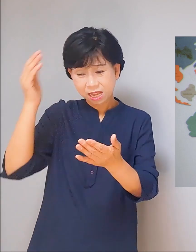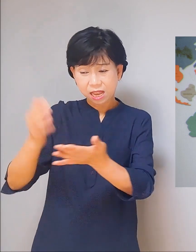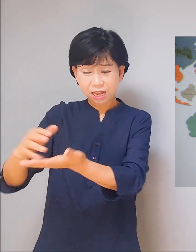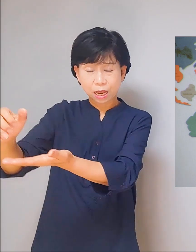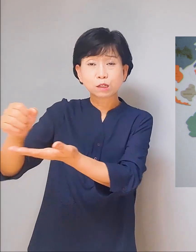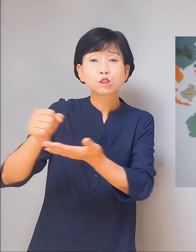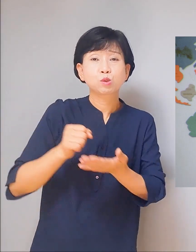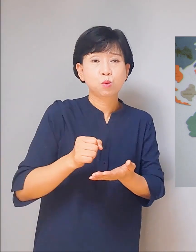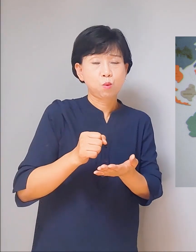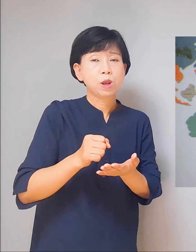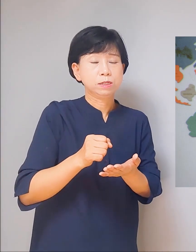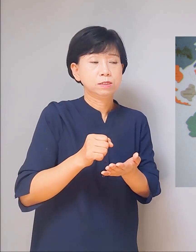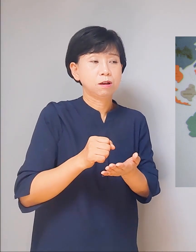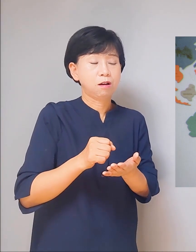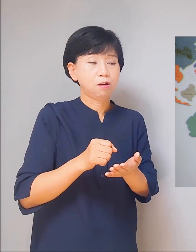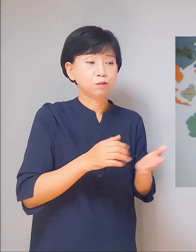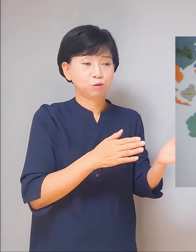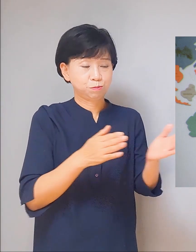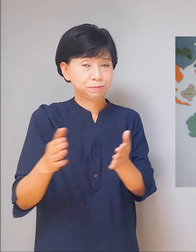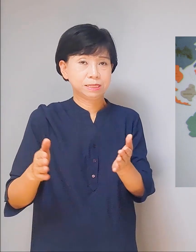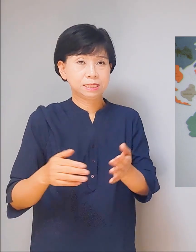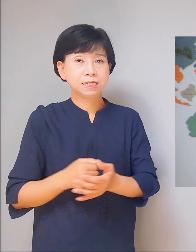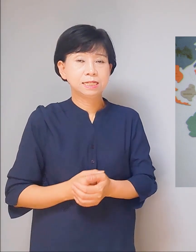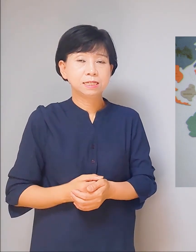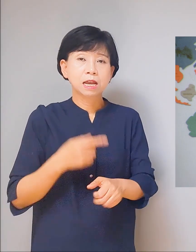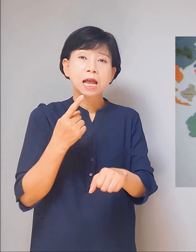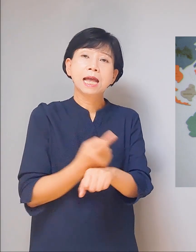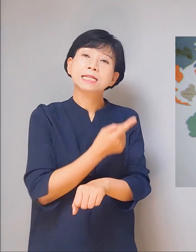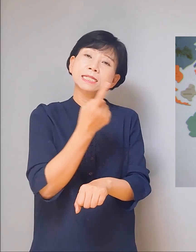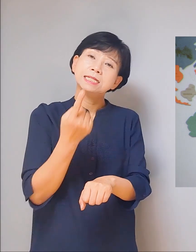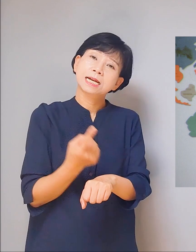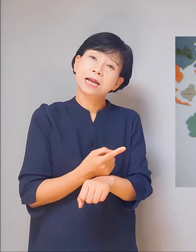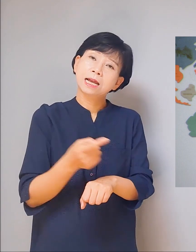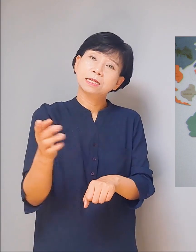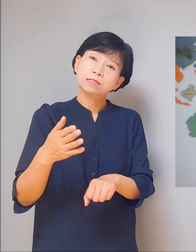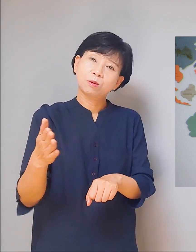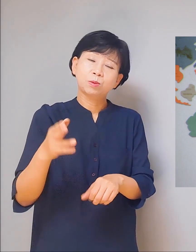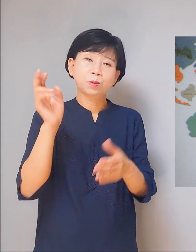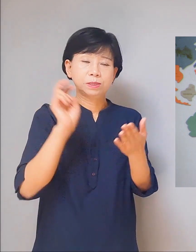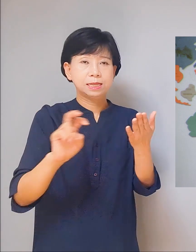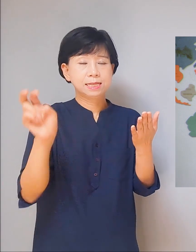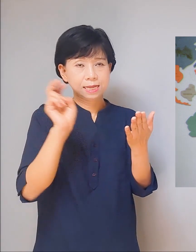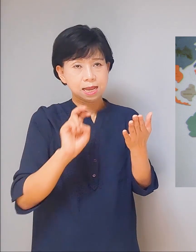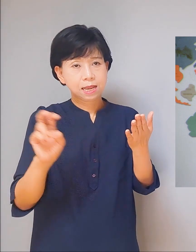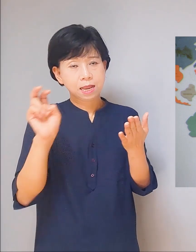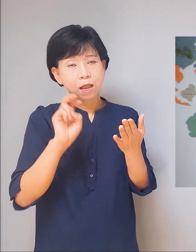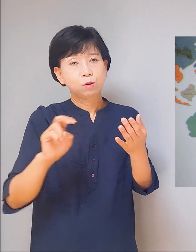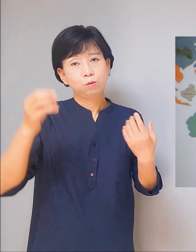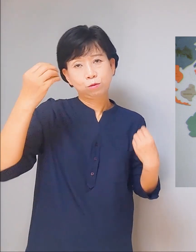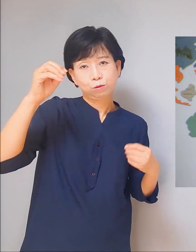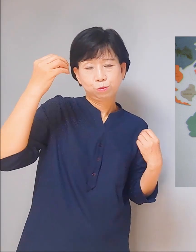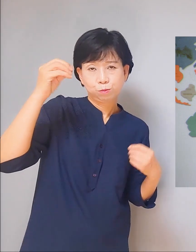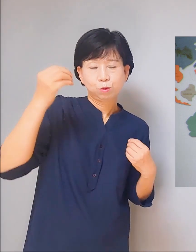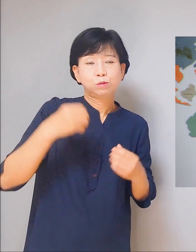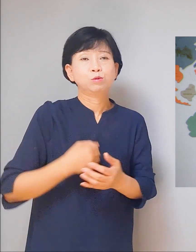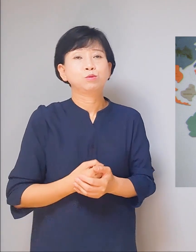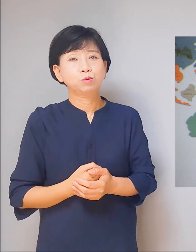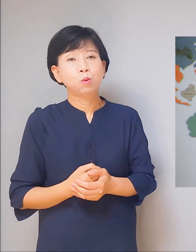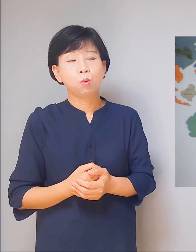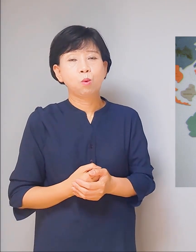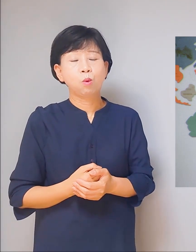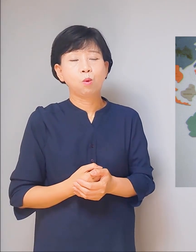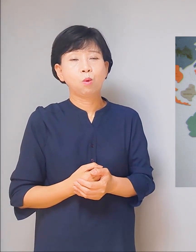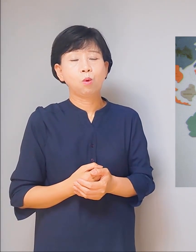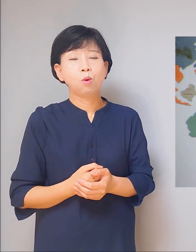합니다. 네, 그래서 1시간 정도 이제 은혜롭게 찬양도 하고 또 같이 또 우리